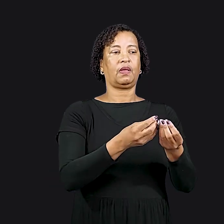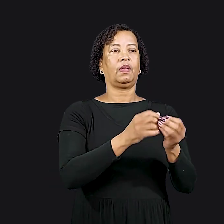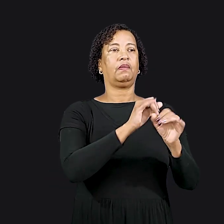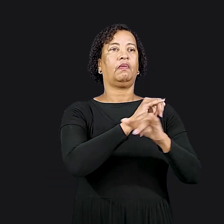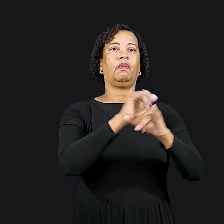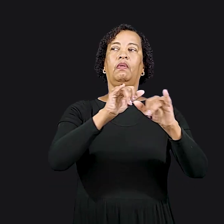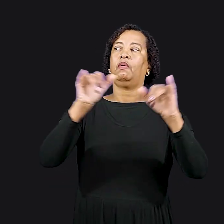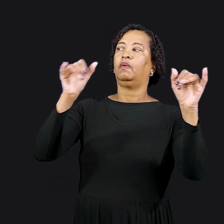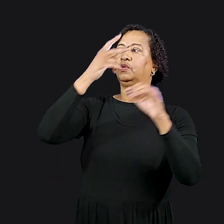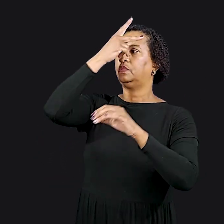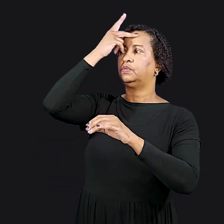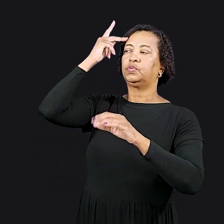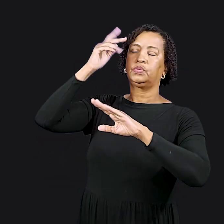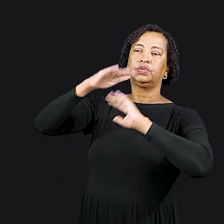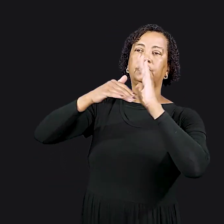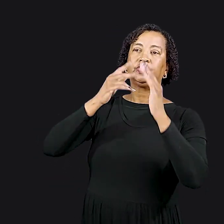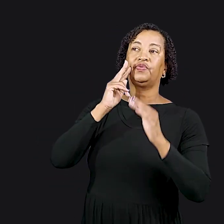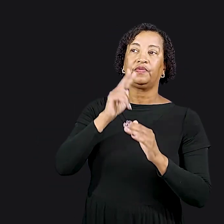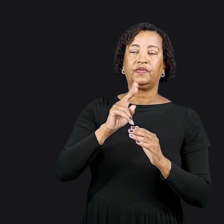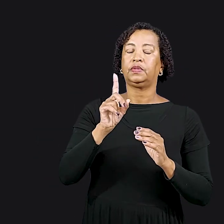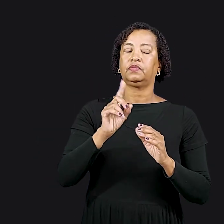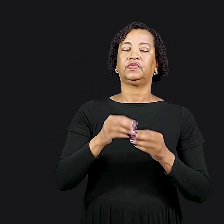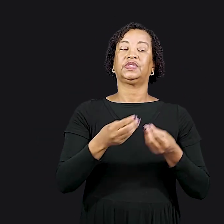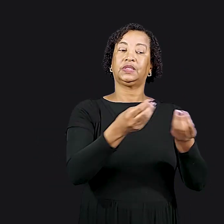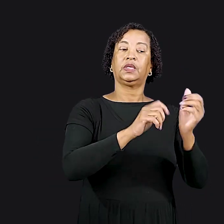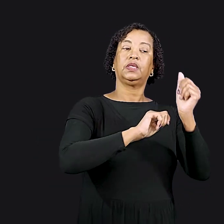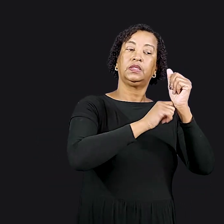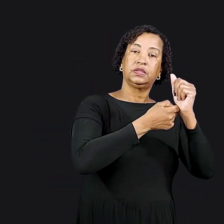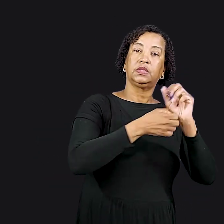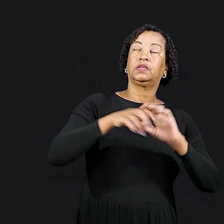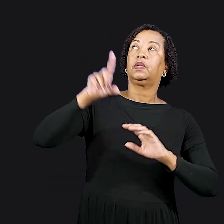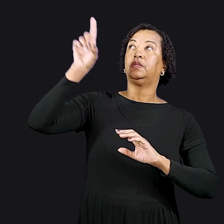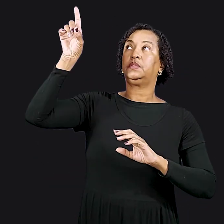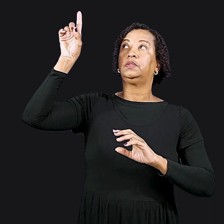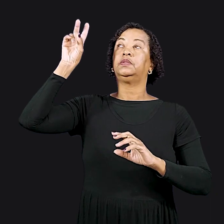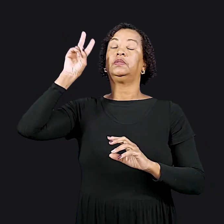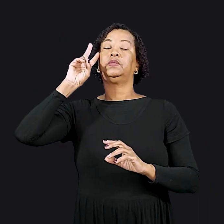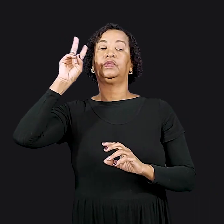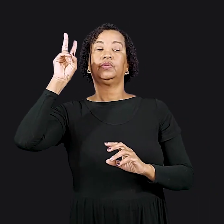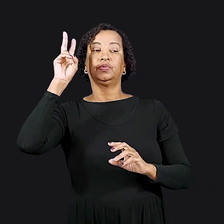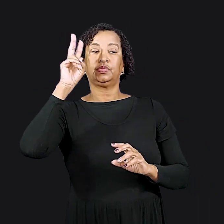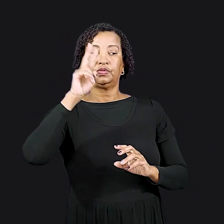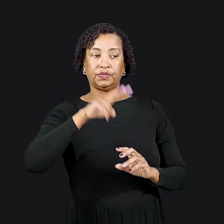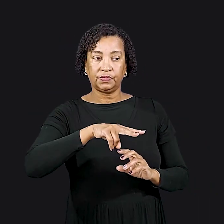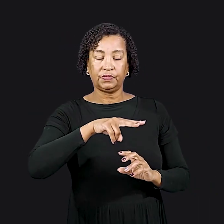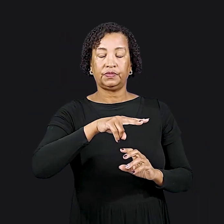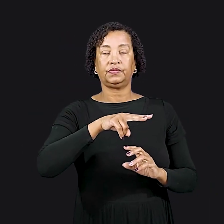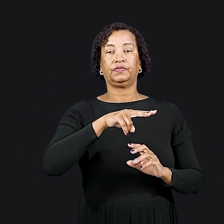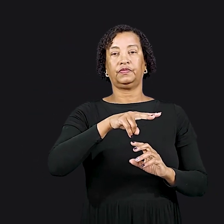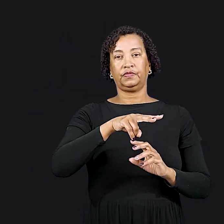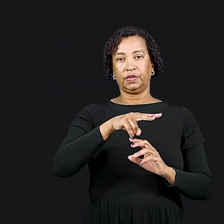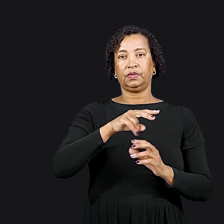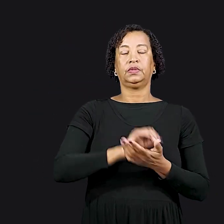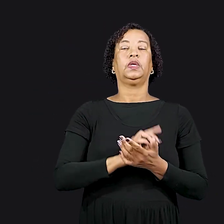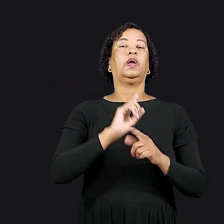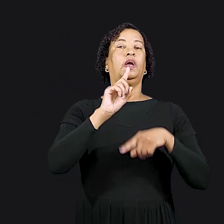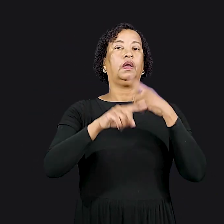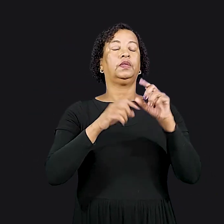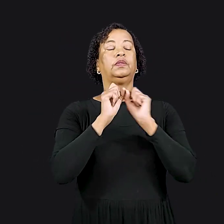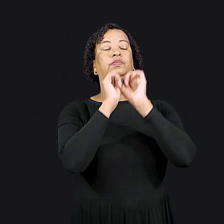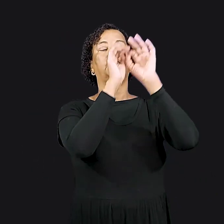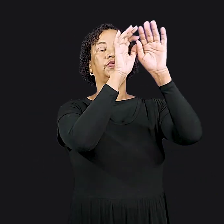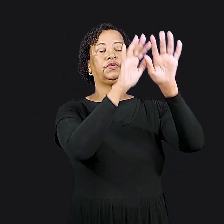O seu dar deve ser para Deus, e Deus que está lá no céu, na vertical,